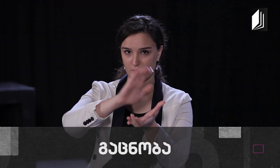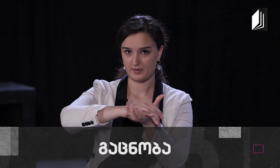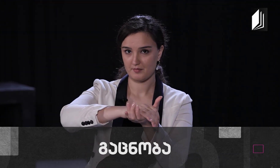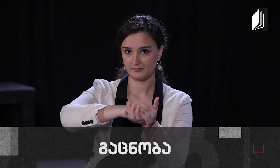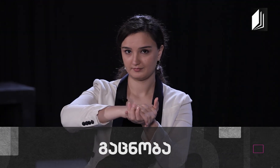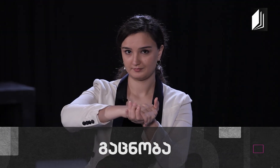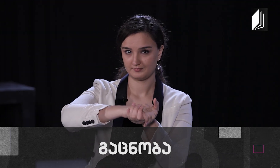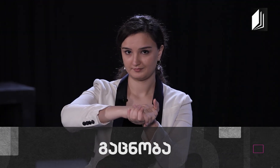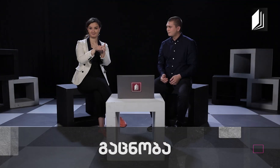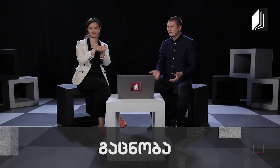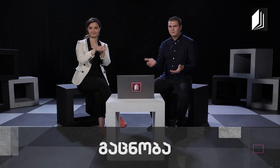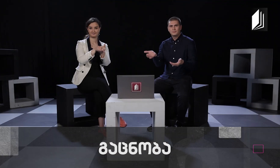გაცნობა.